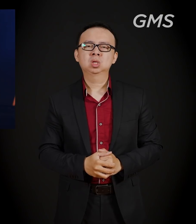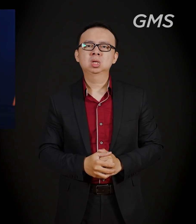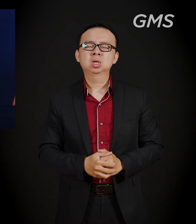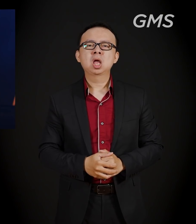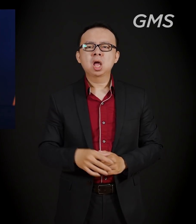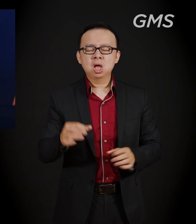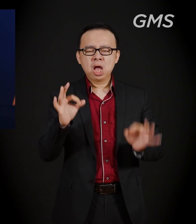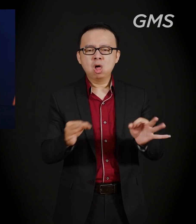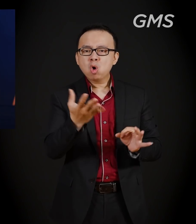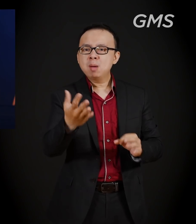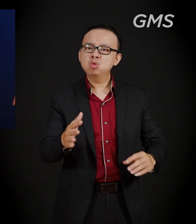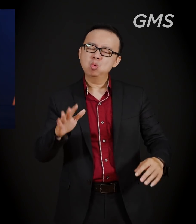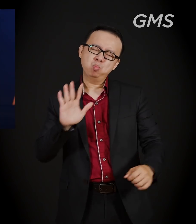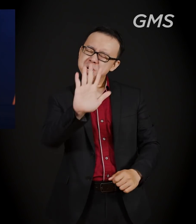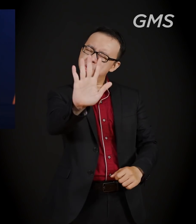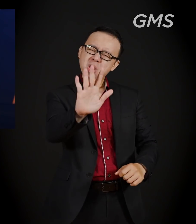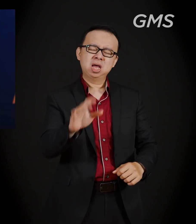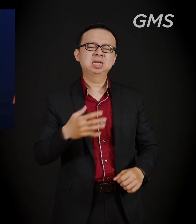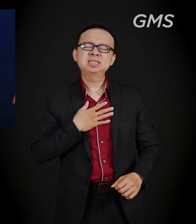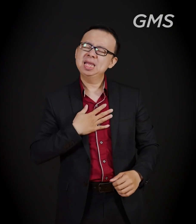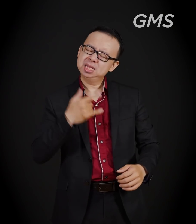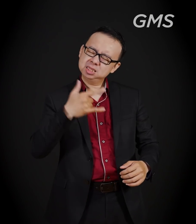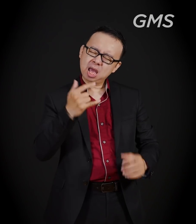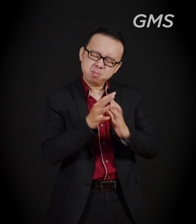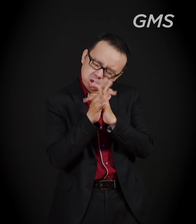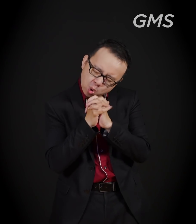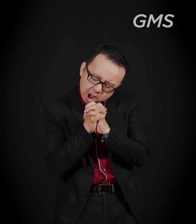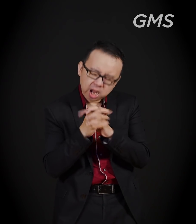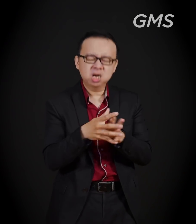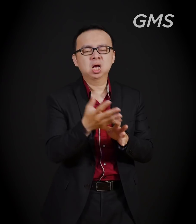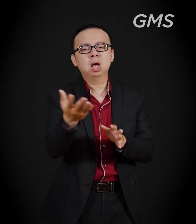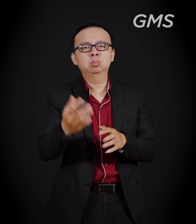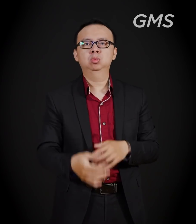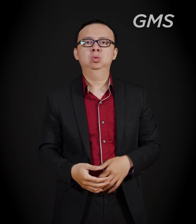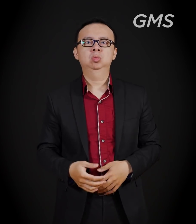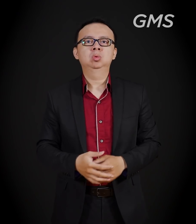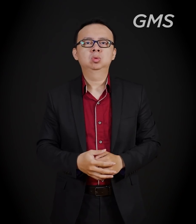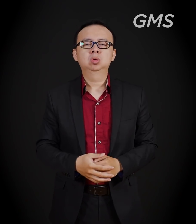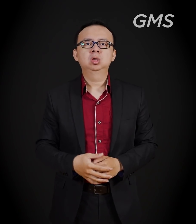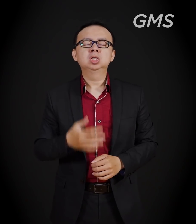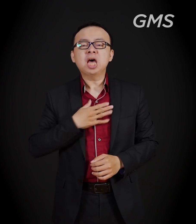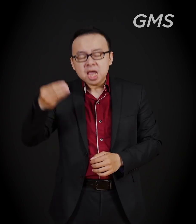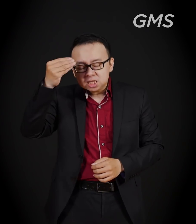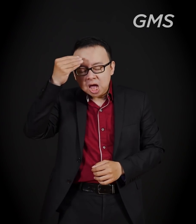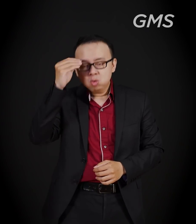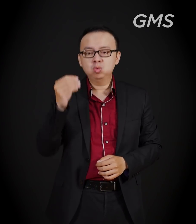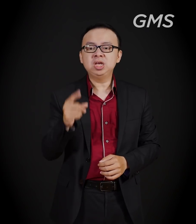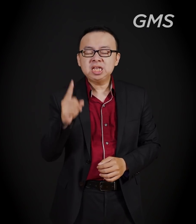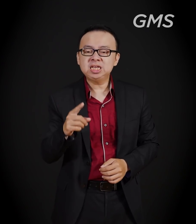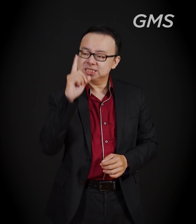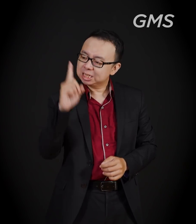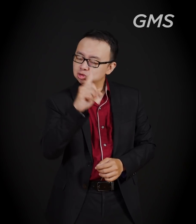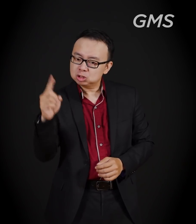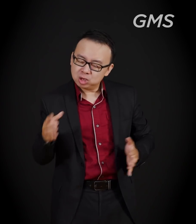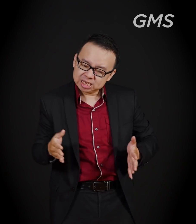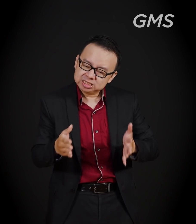akan mendoakan saudara. Tetapi tugas saya karena saya tahu ini satu-satunya jalan saya harus menyampaikannya buat saudara.